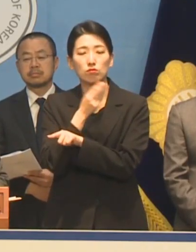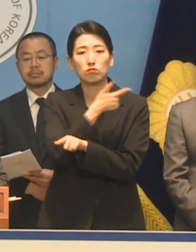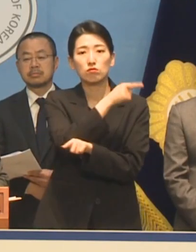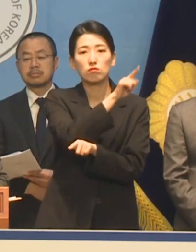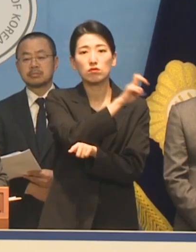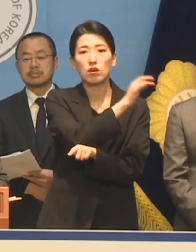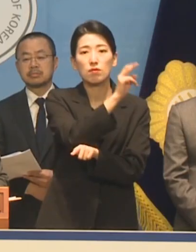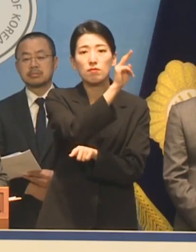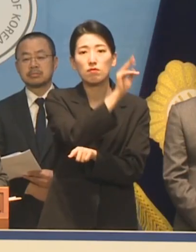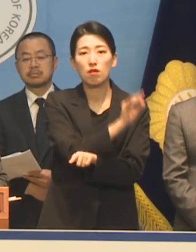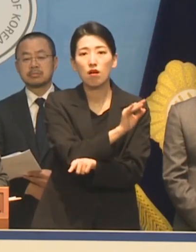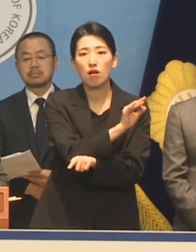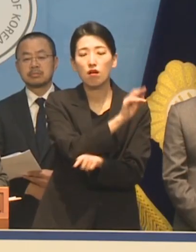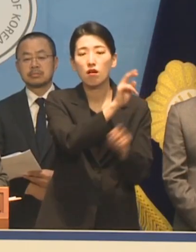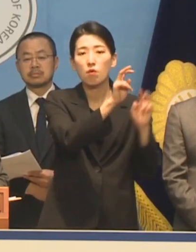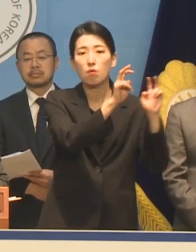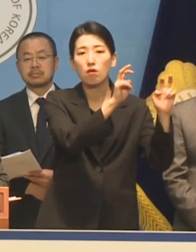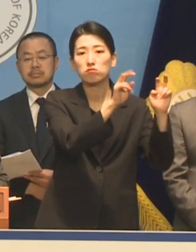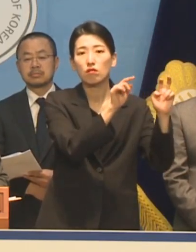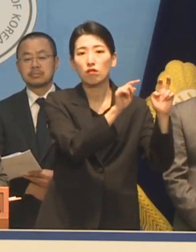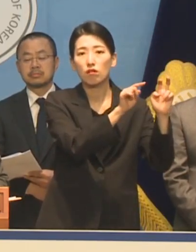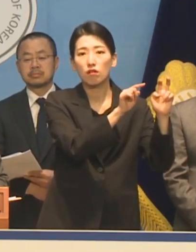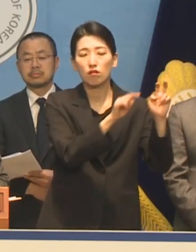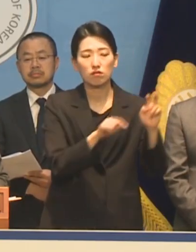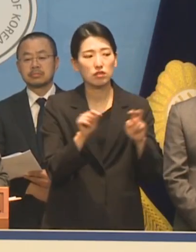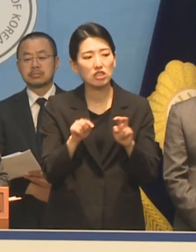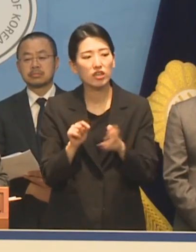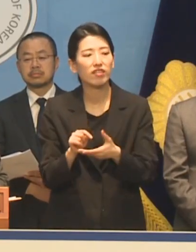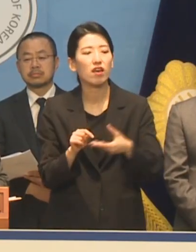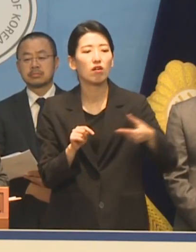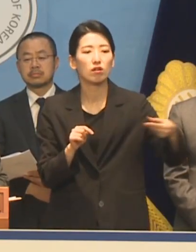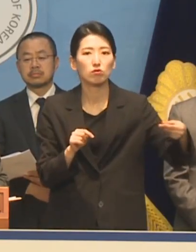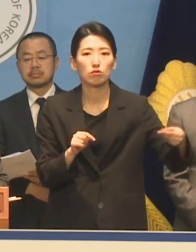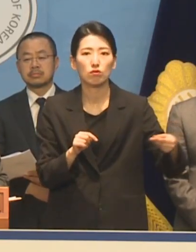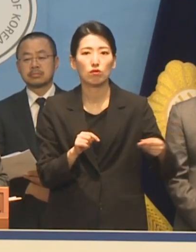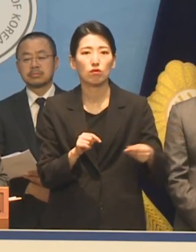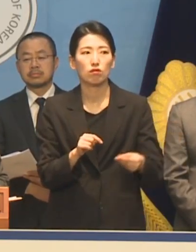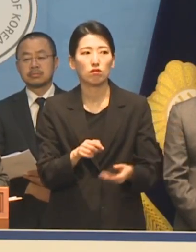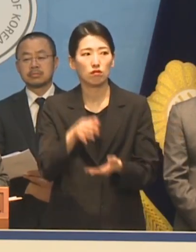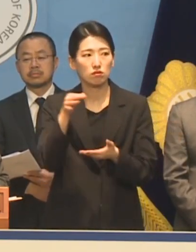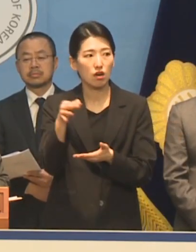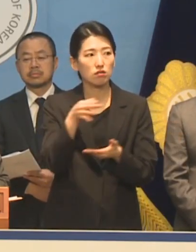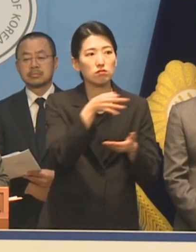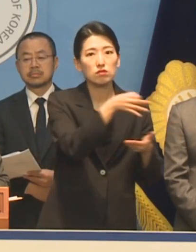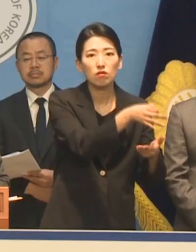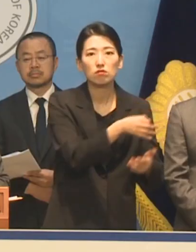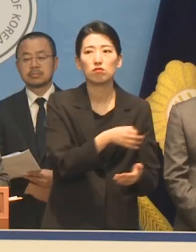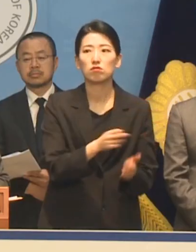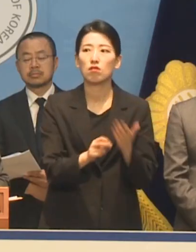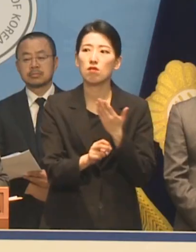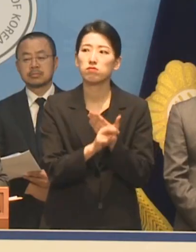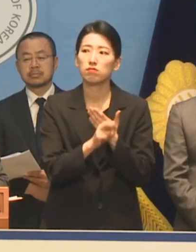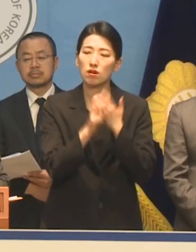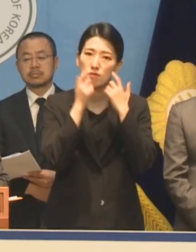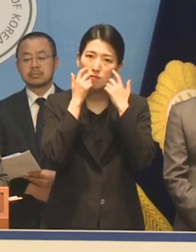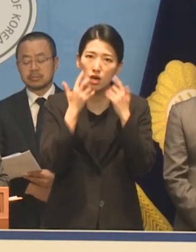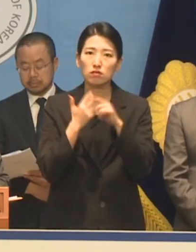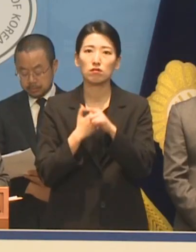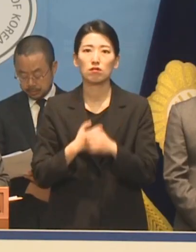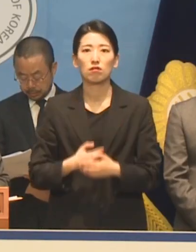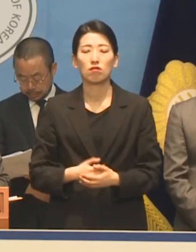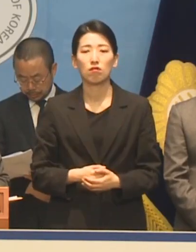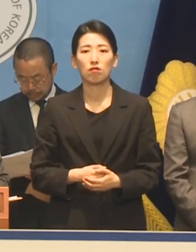남양유업 홍원식 일가에게 대여를 하거나 이렇게 자금 지원을 하는 그런 큰 불법 행위가 있었습니다. 이 부분의